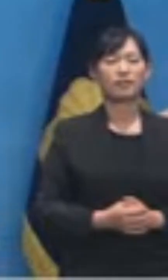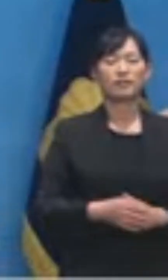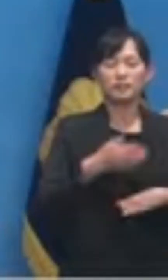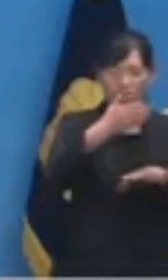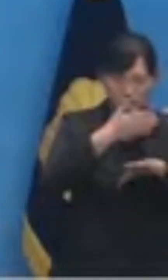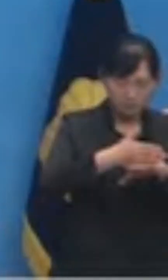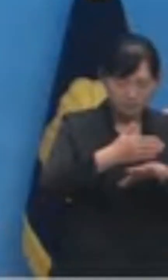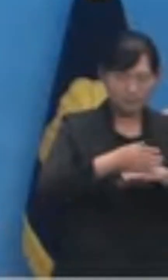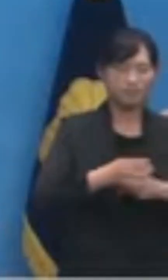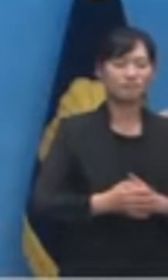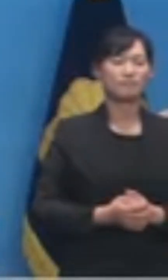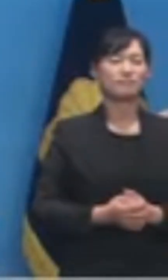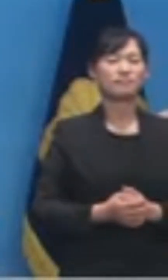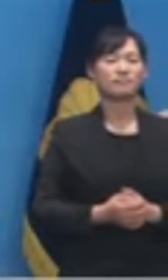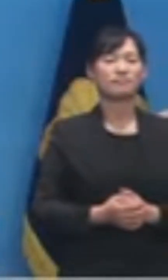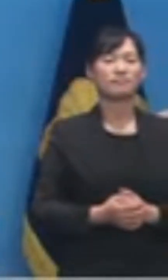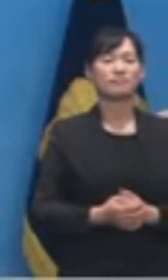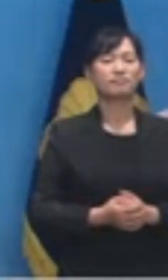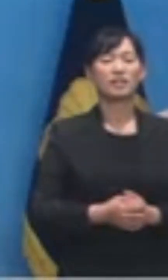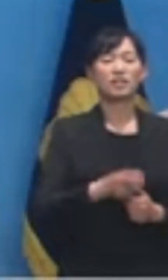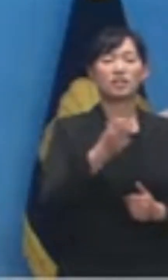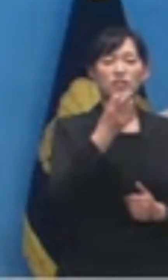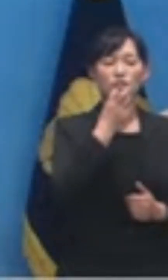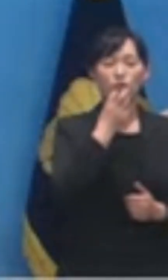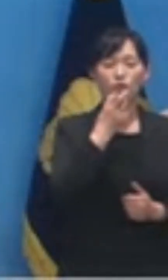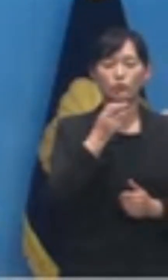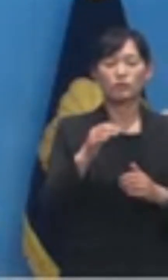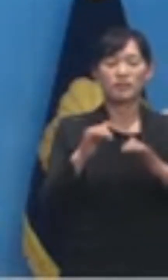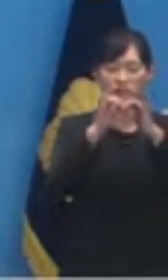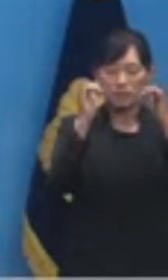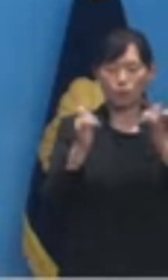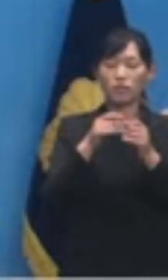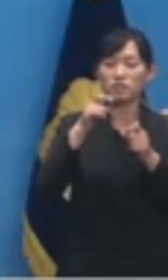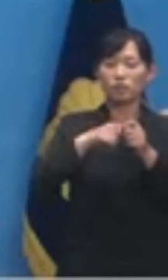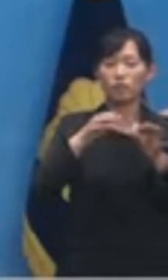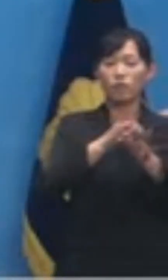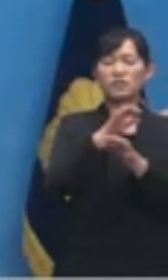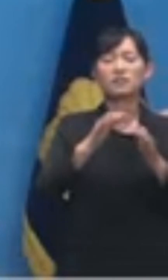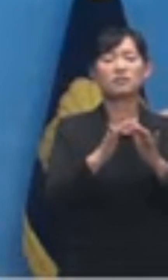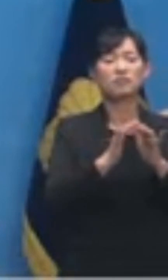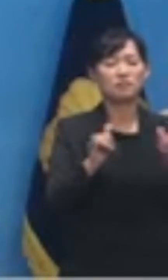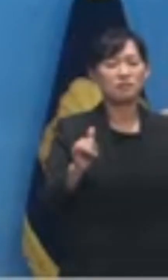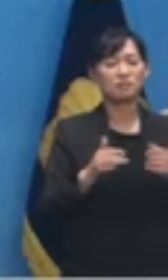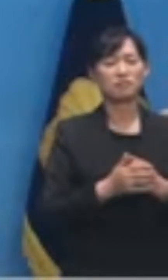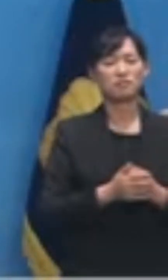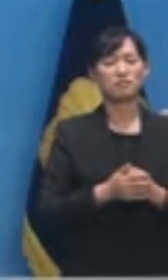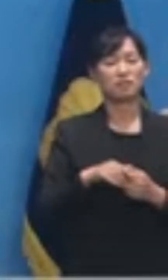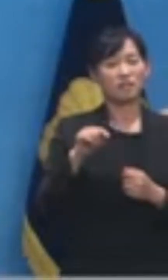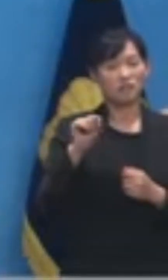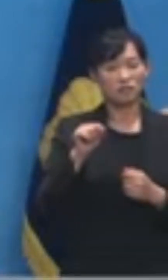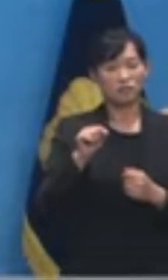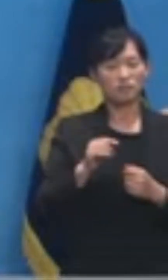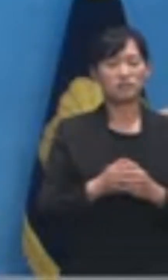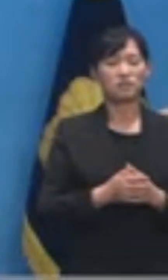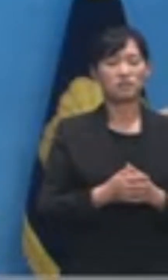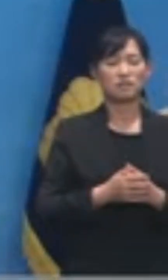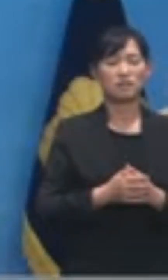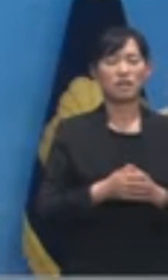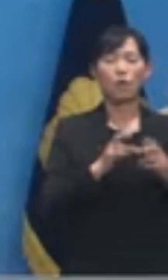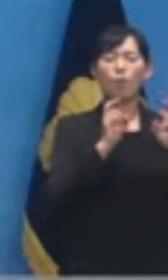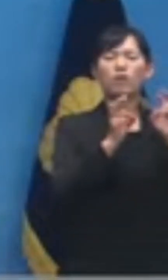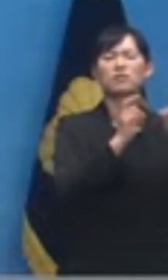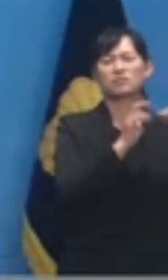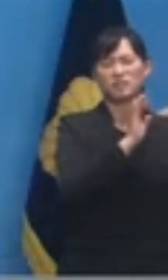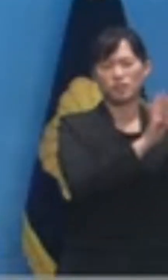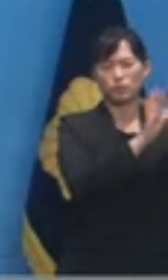네, 고맙습니다. 서울 사회적 경제인들은 사회적 경제가 기존의 사회적 경제 기업을